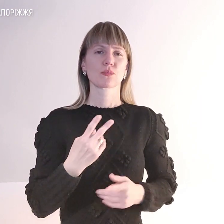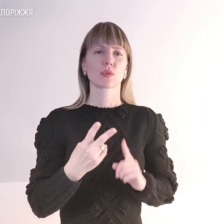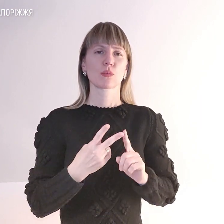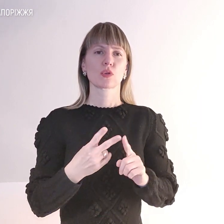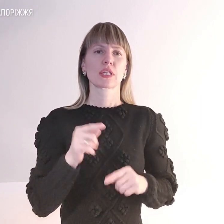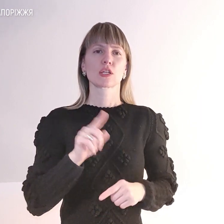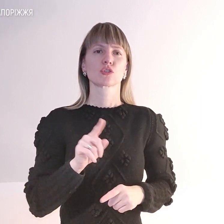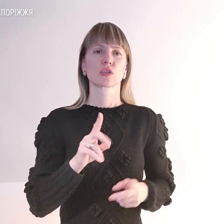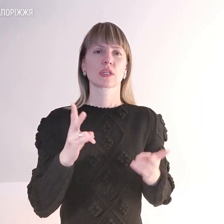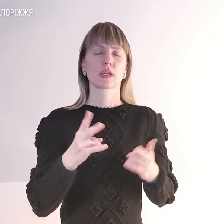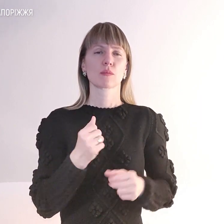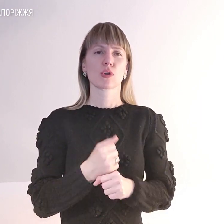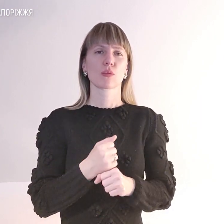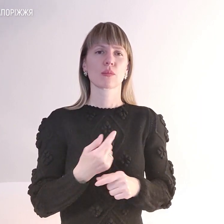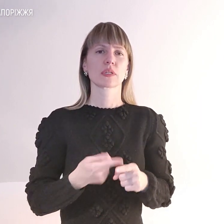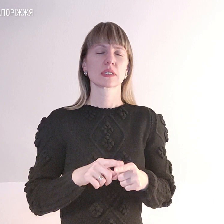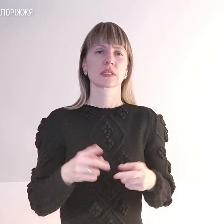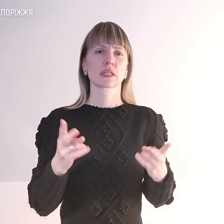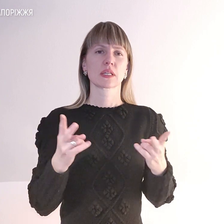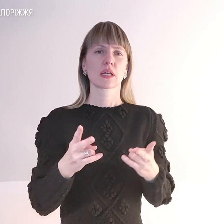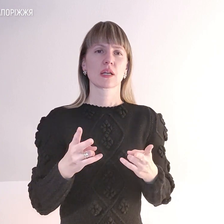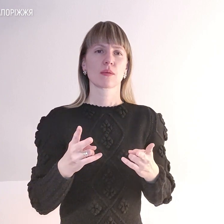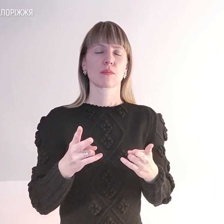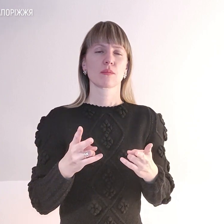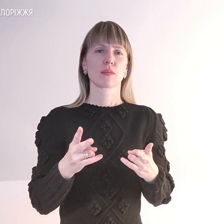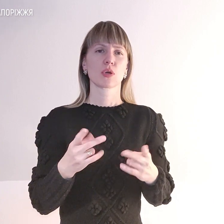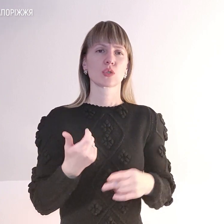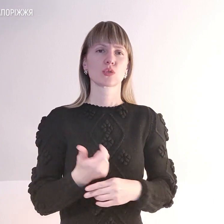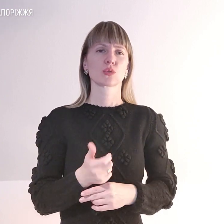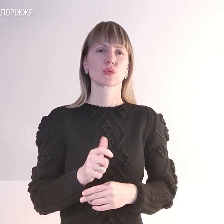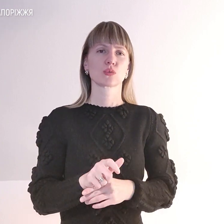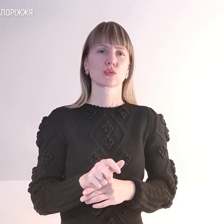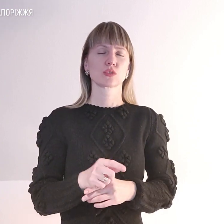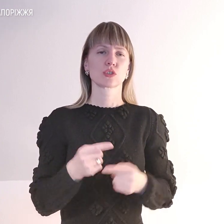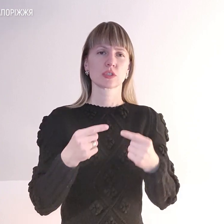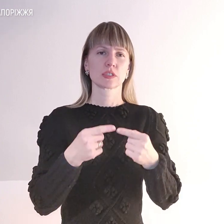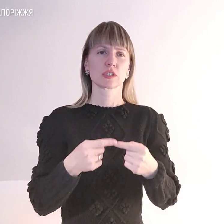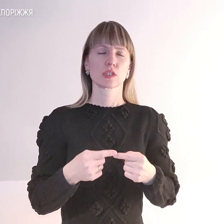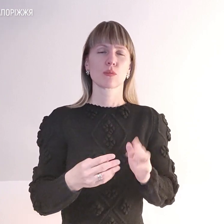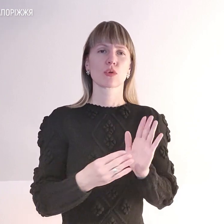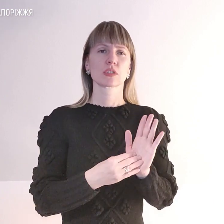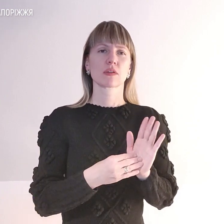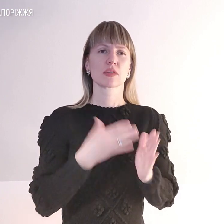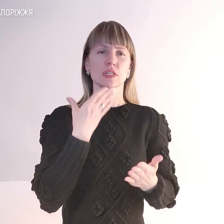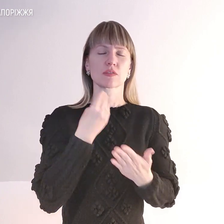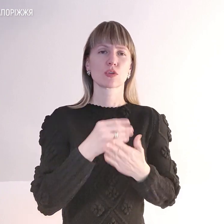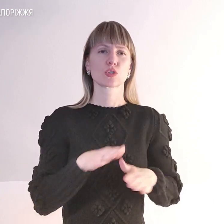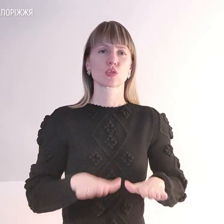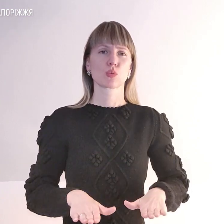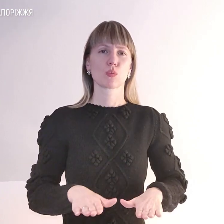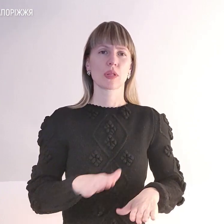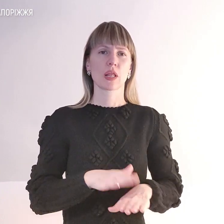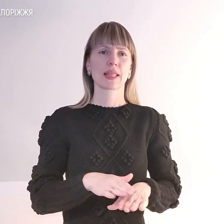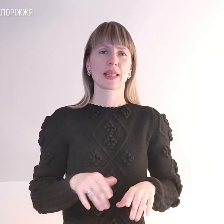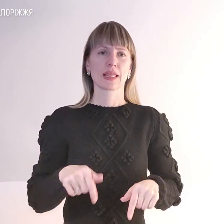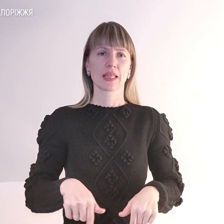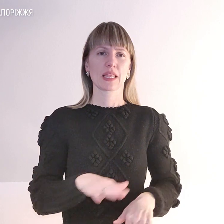що треба робити, це треба дуже чітко поставити свої ступні ніг на